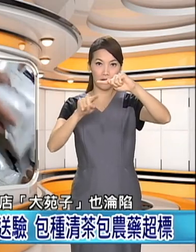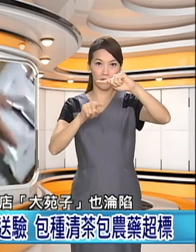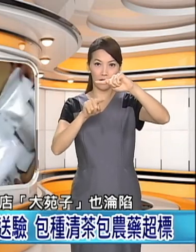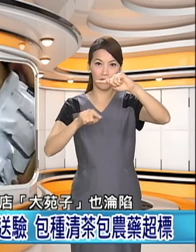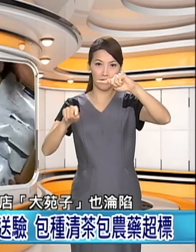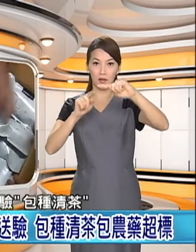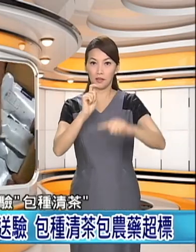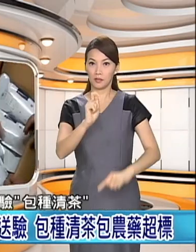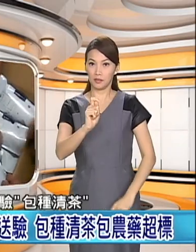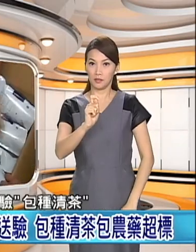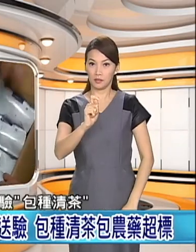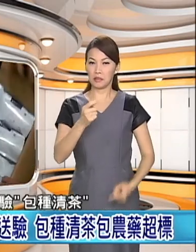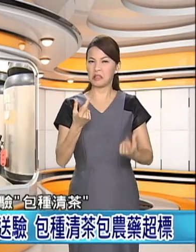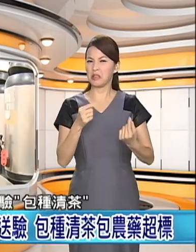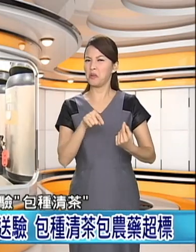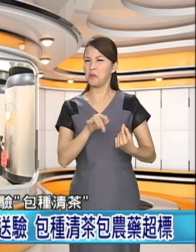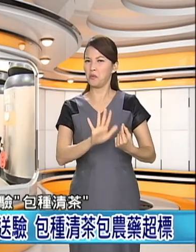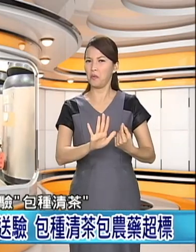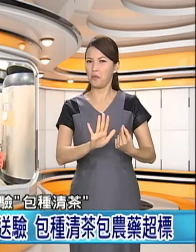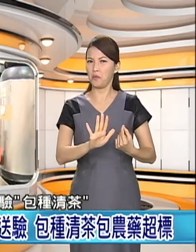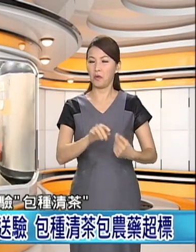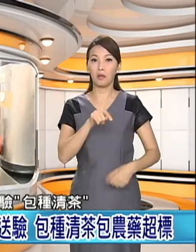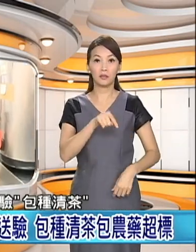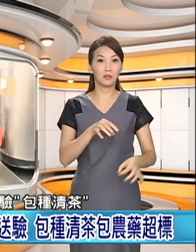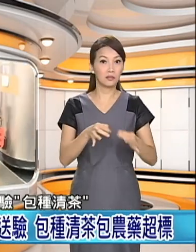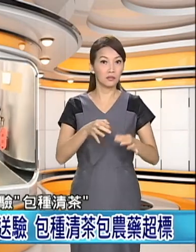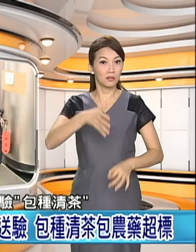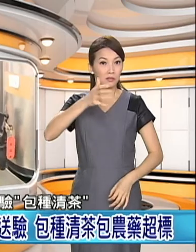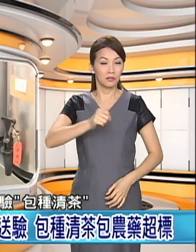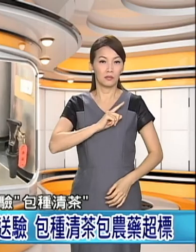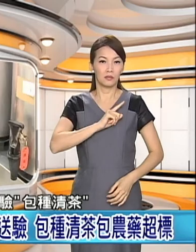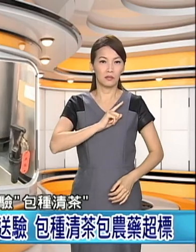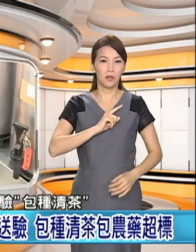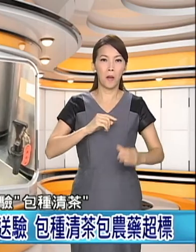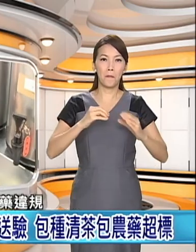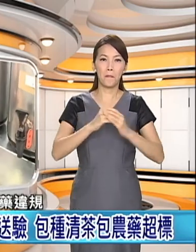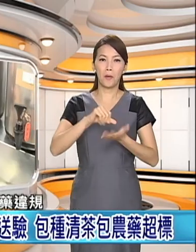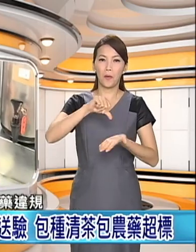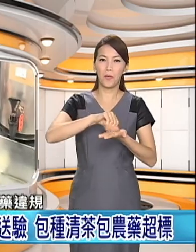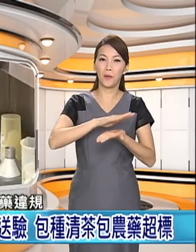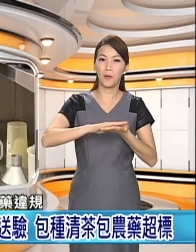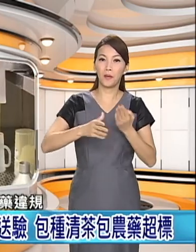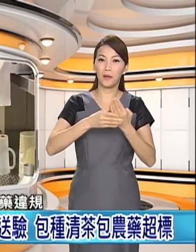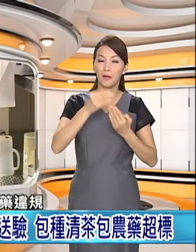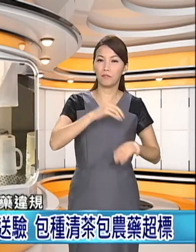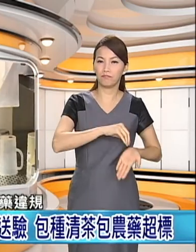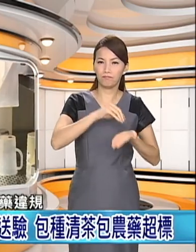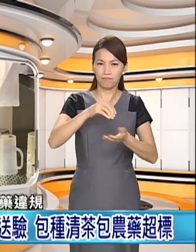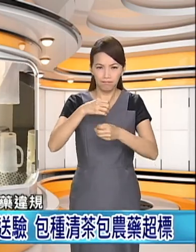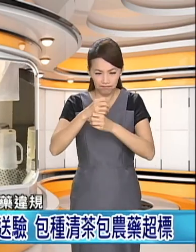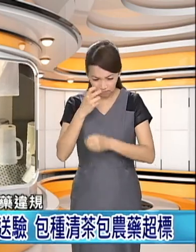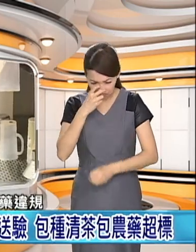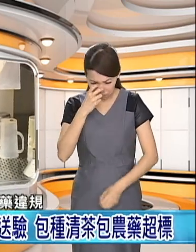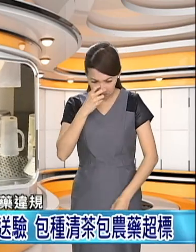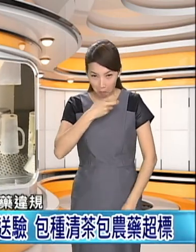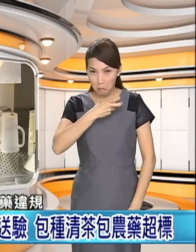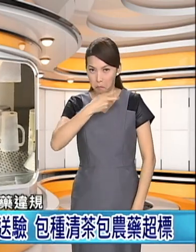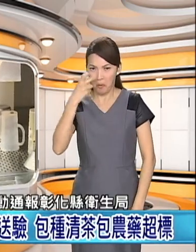了。业者自主检验包种清茶，结果发现到农药违规，在五号晚